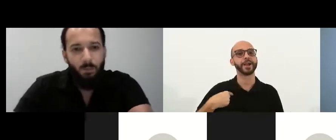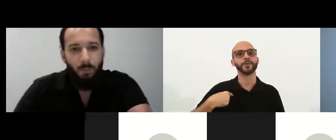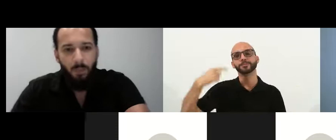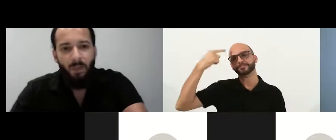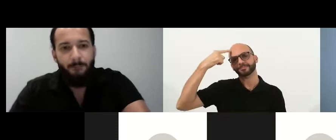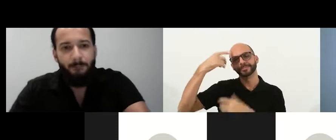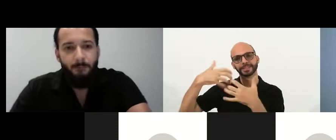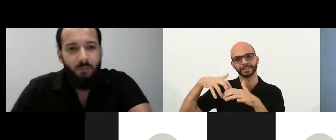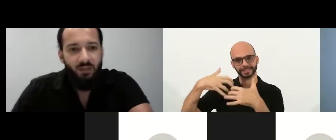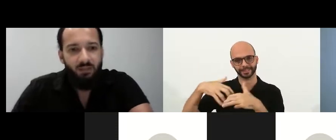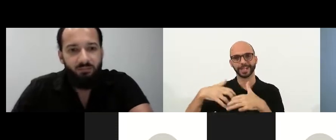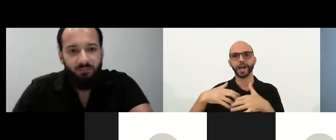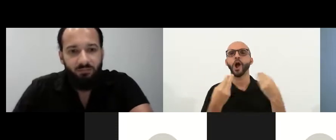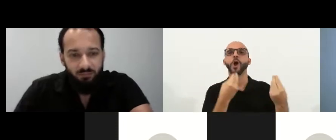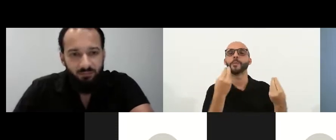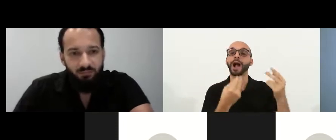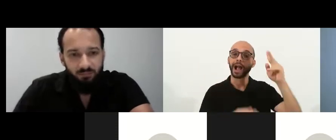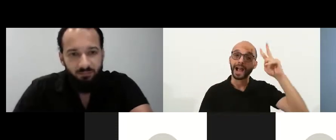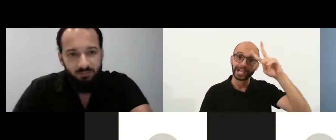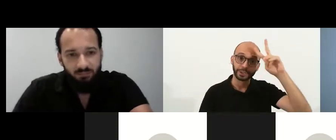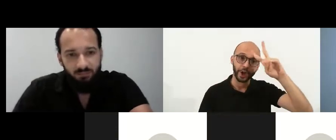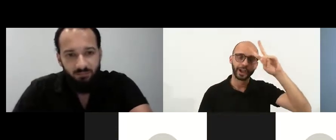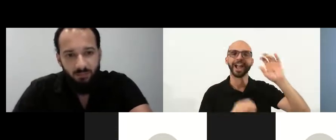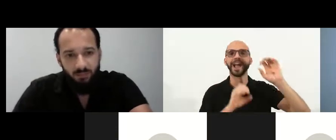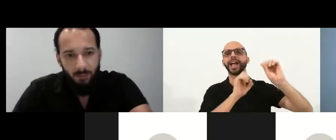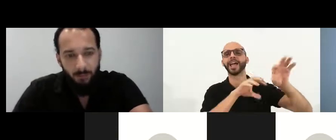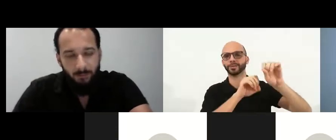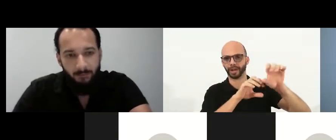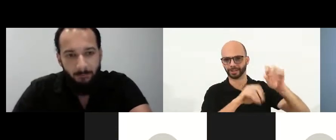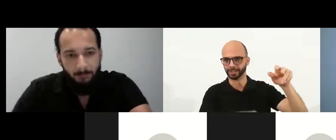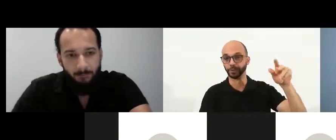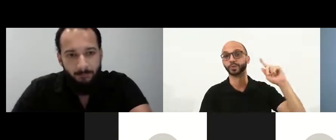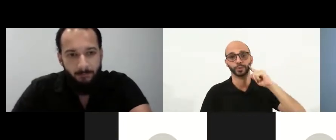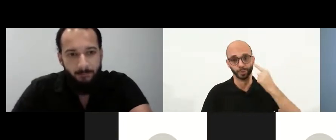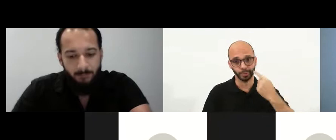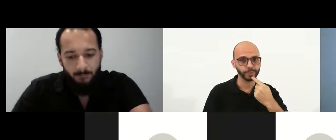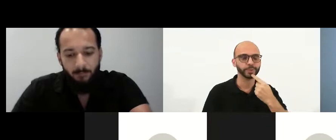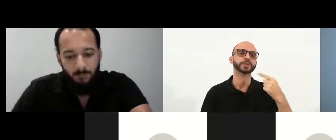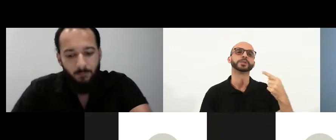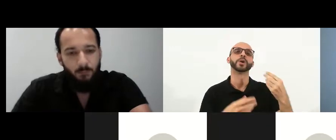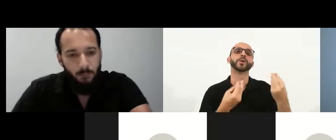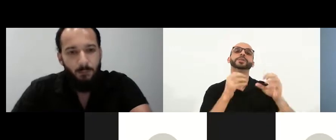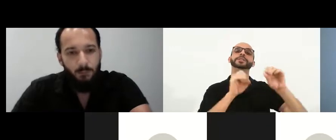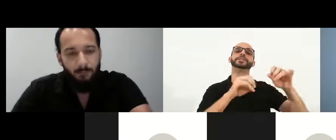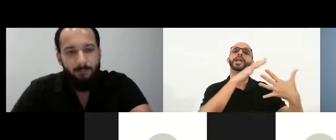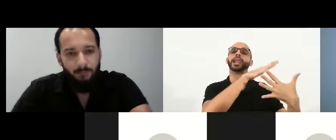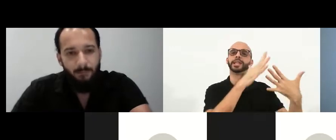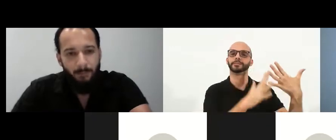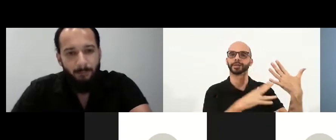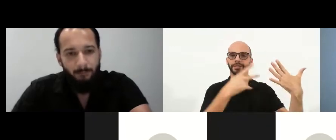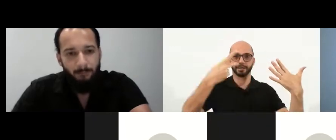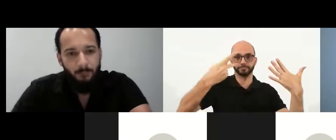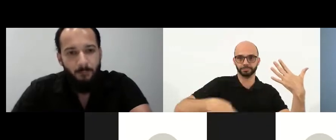Nós estamos aqui trocando e eu fiquei pensando, é muito legal lembrar da história dos